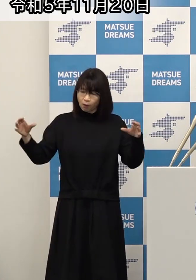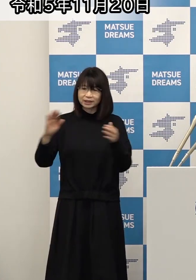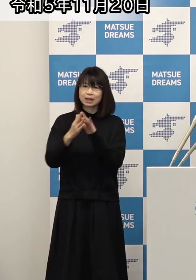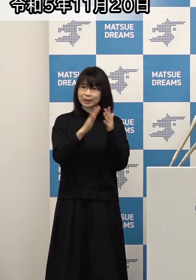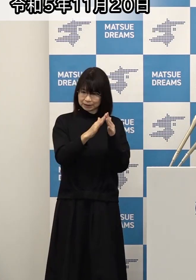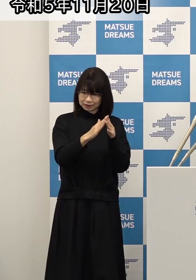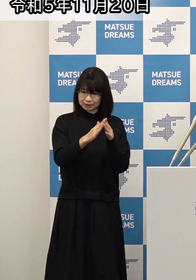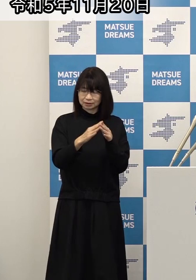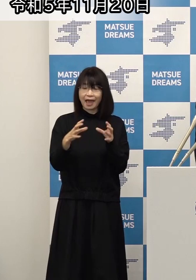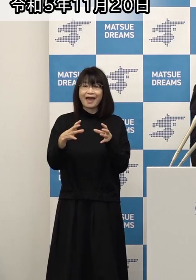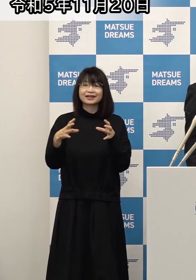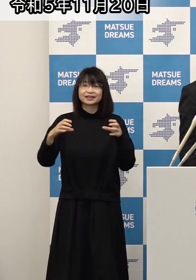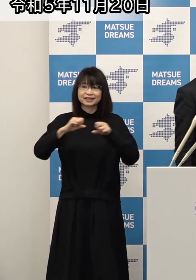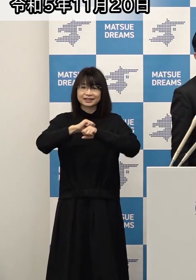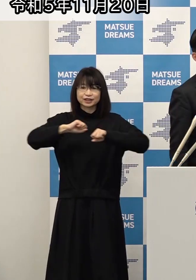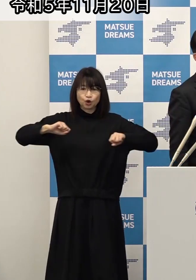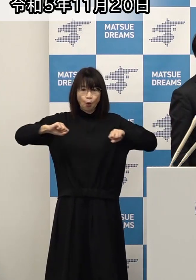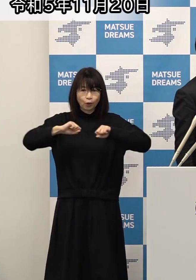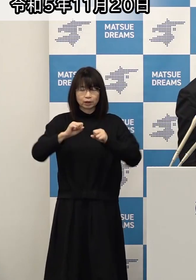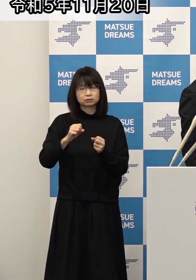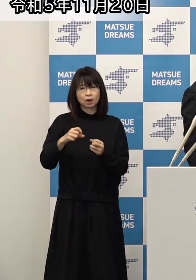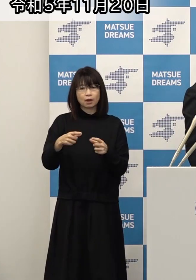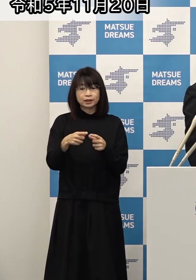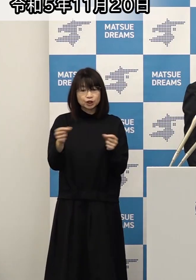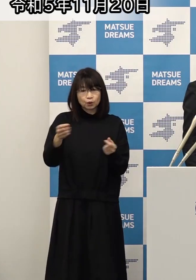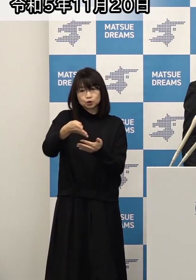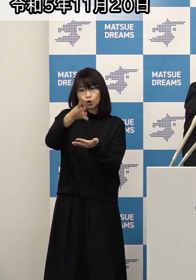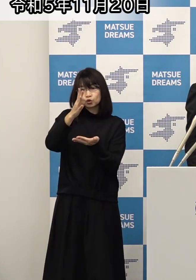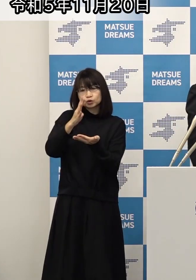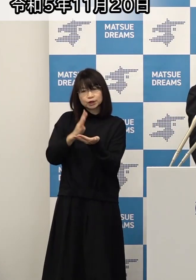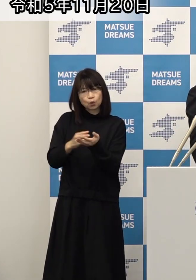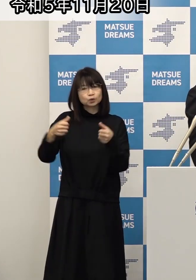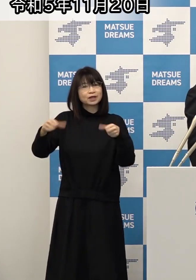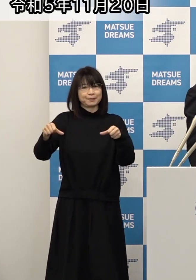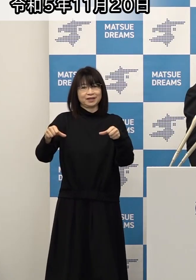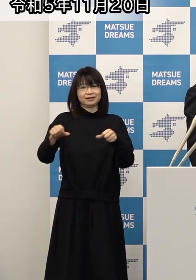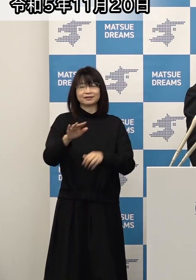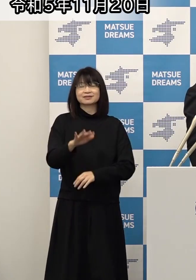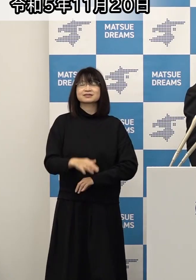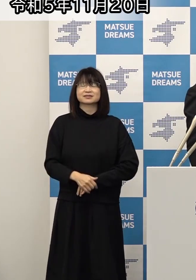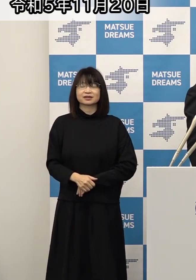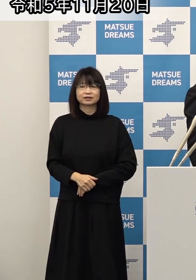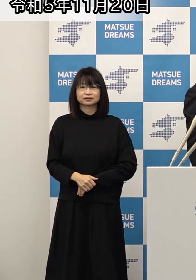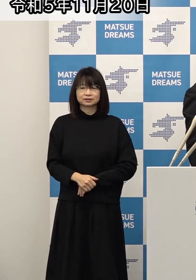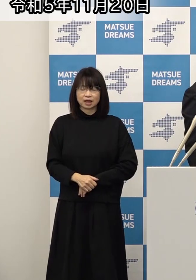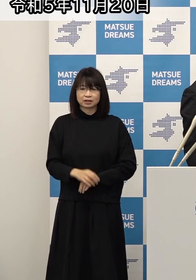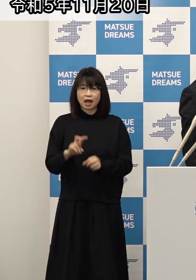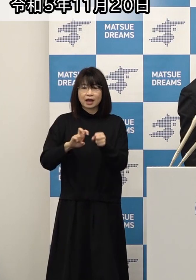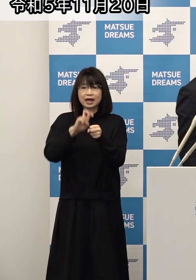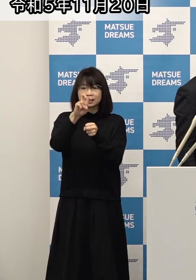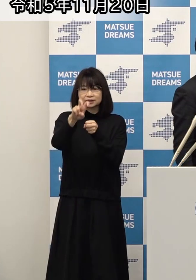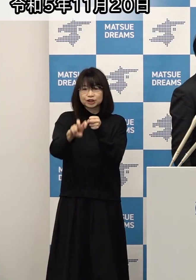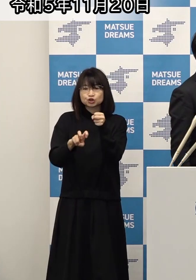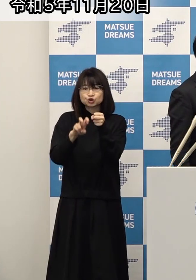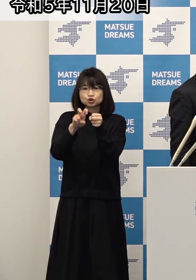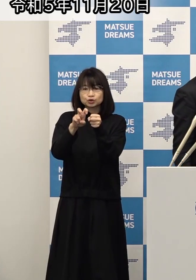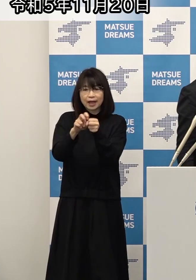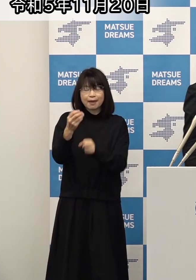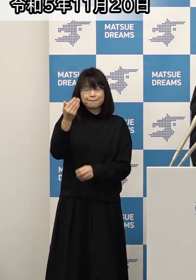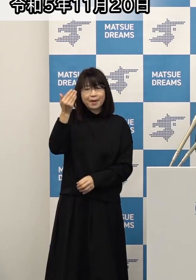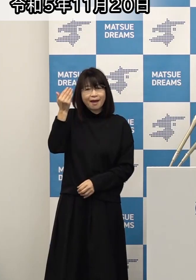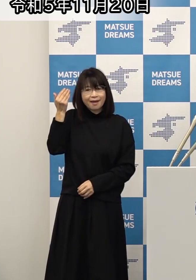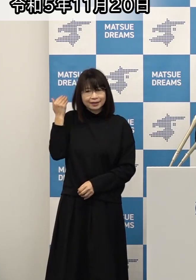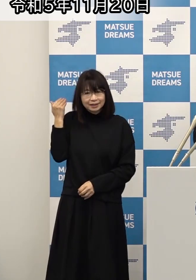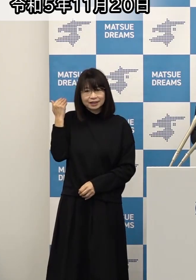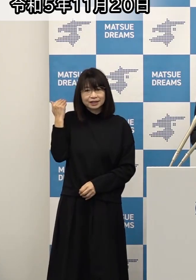も相当広くてですね、四国と大体同じぐらいの面積を誇ると。で、実は20年前にですね、聖湖